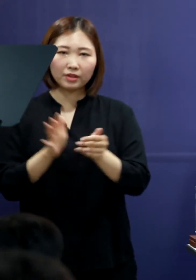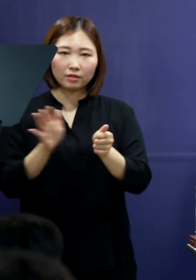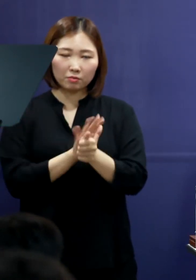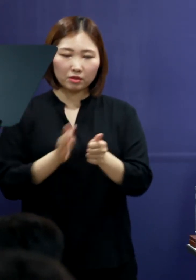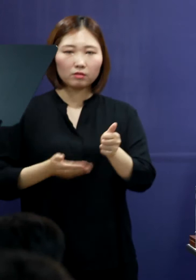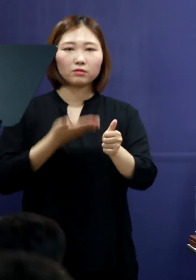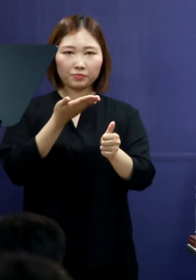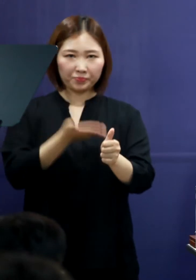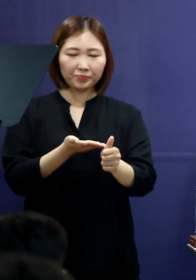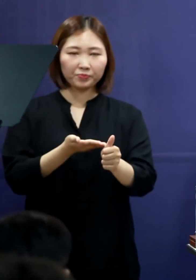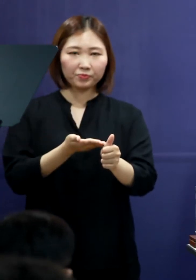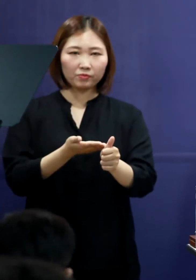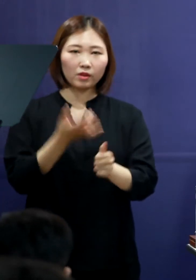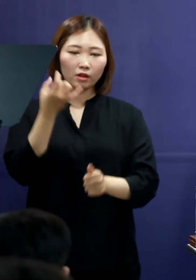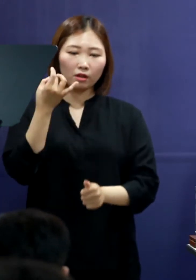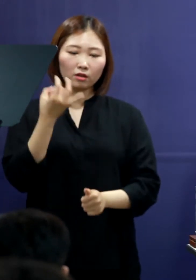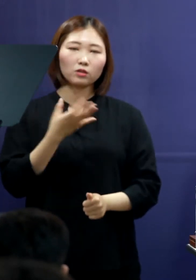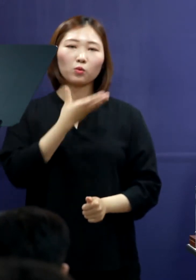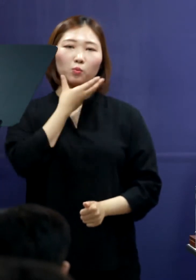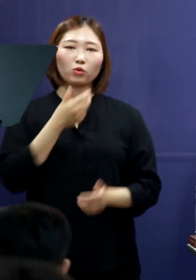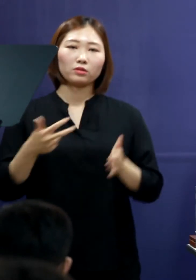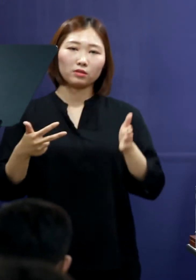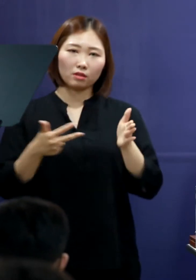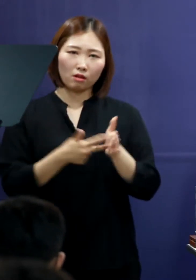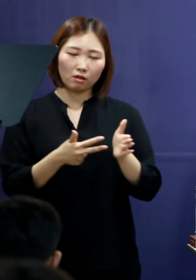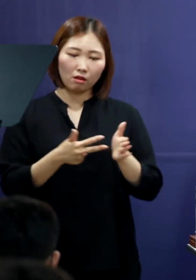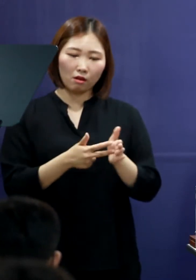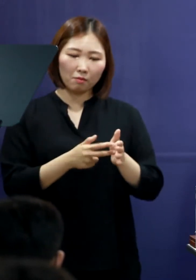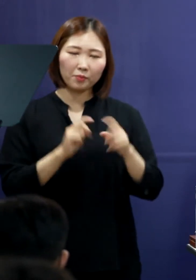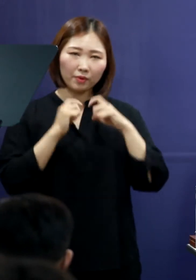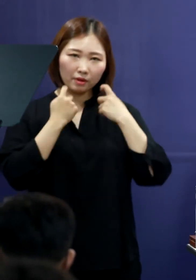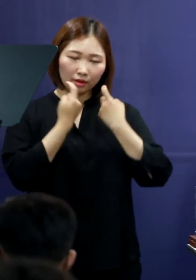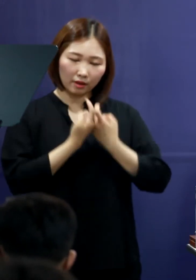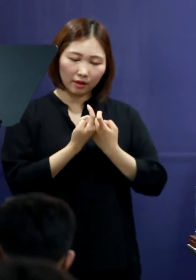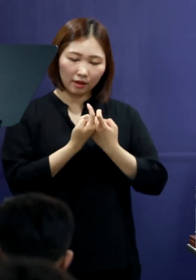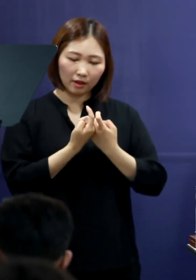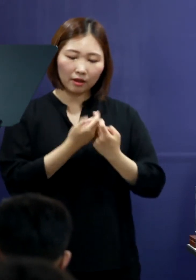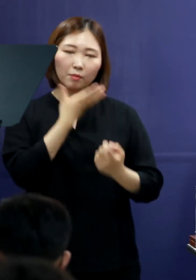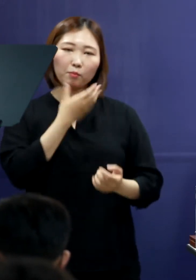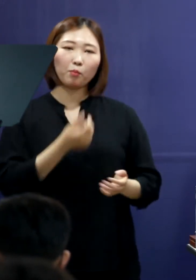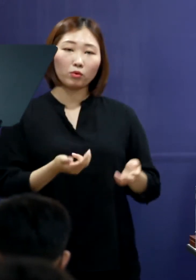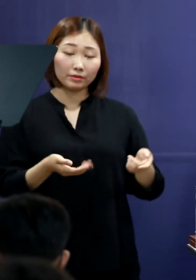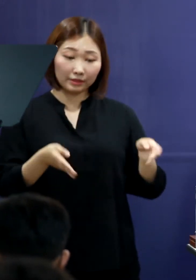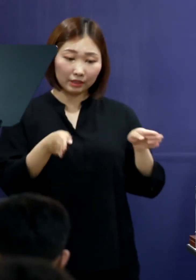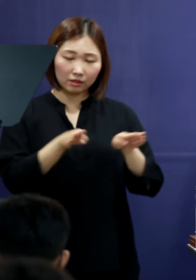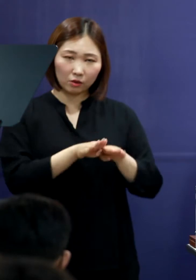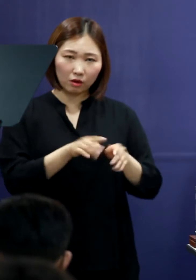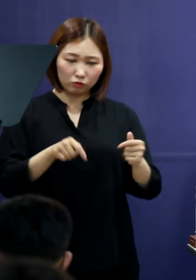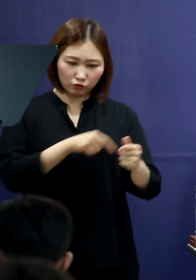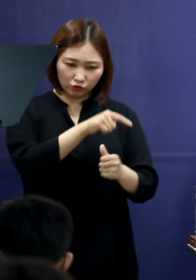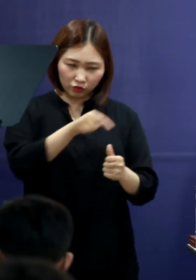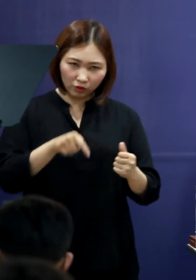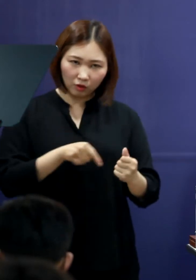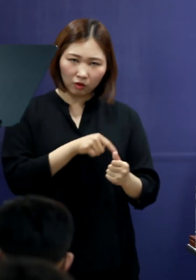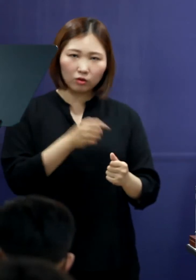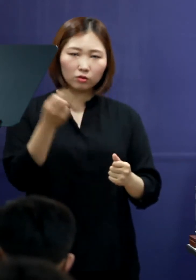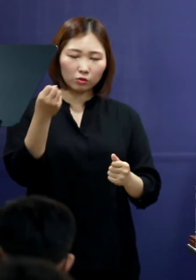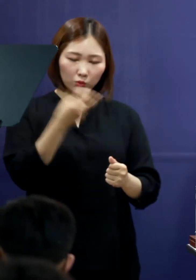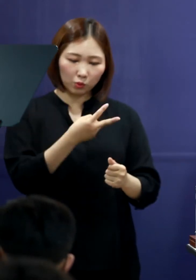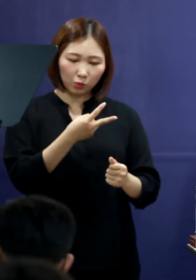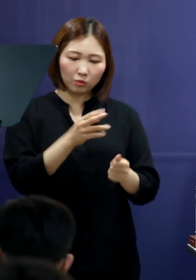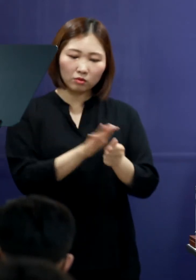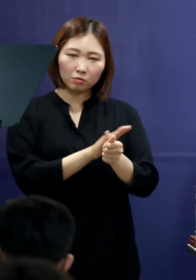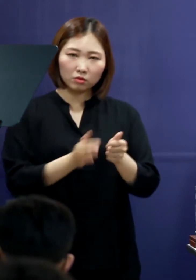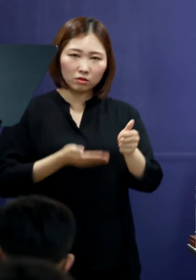것입니다. 기존 복지재단이 주로 민간 복지기관 운영이나 컨설팅을 해온